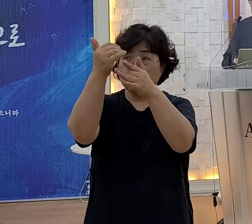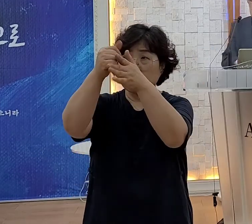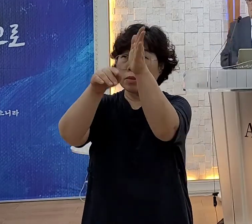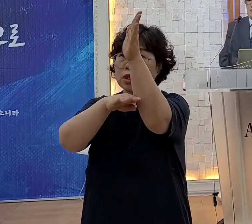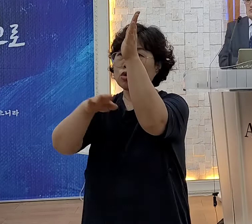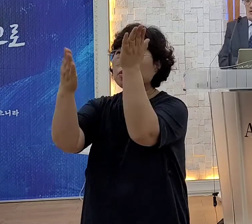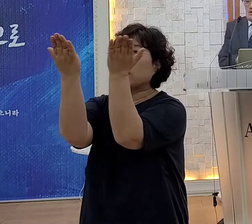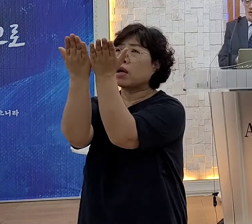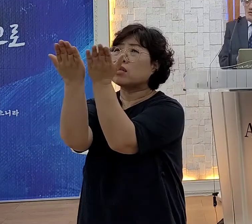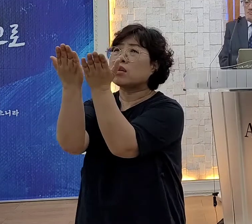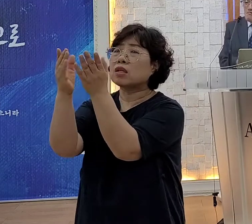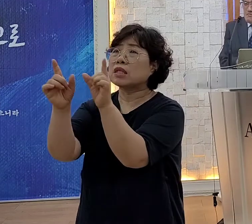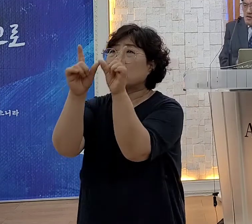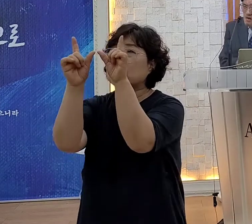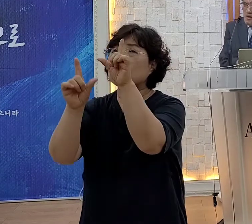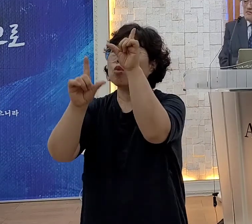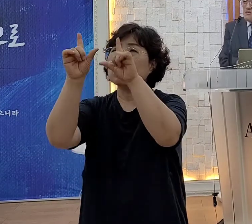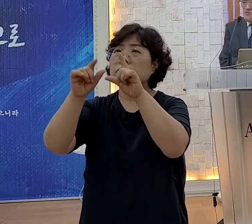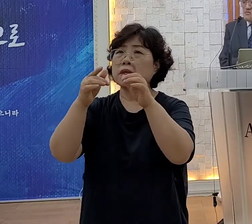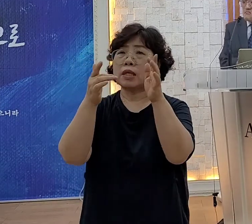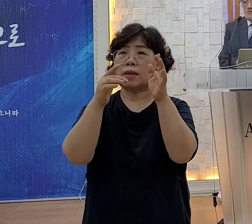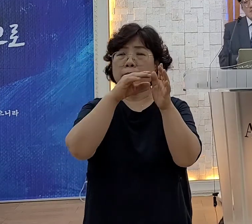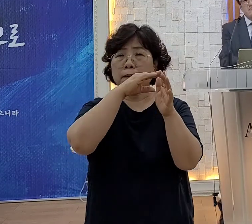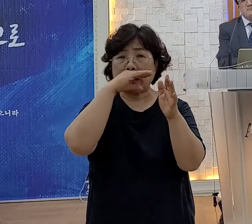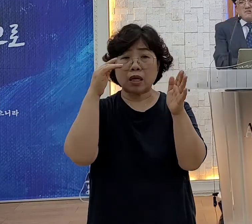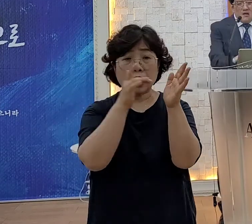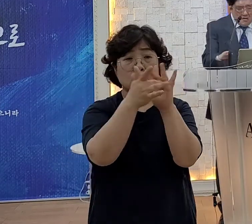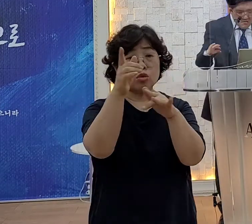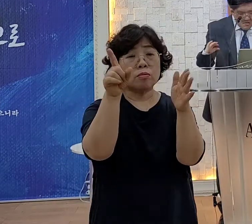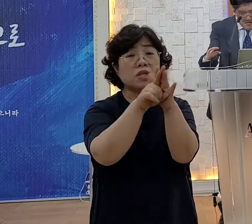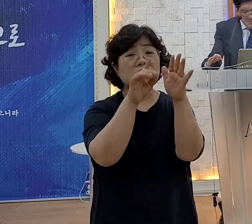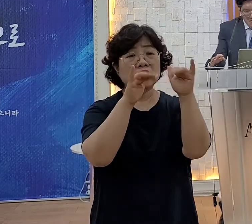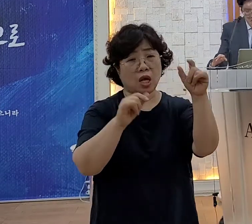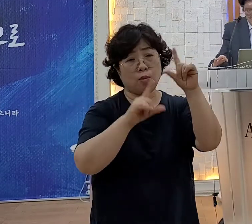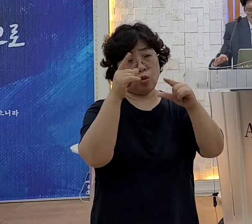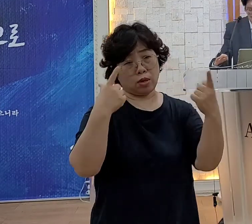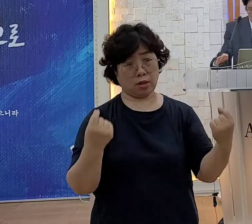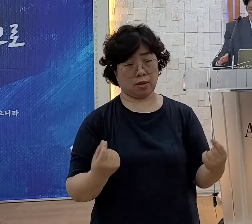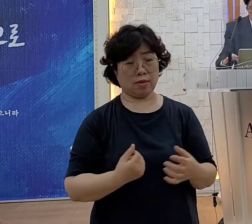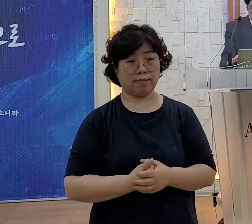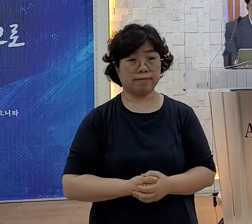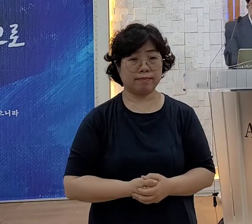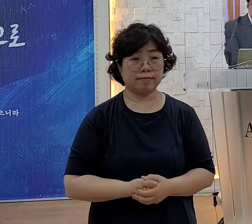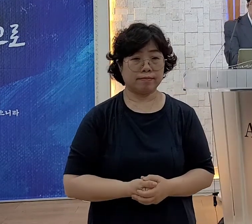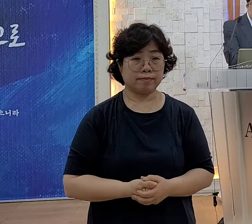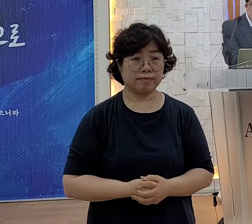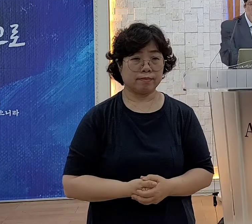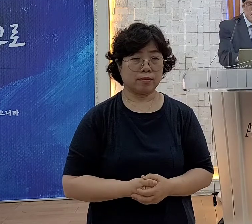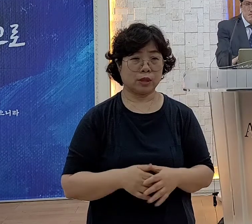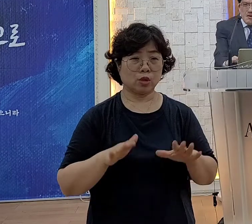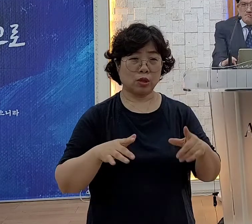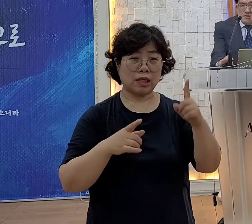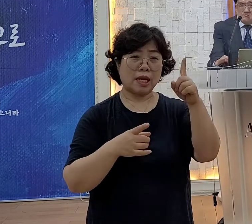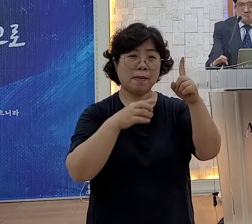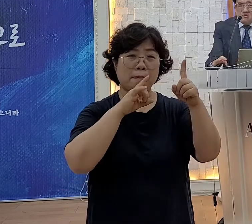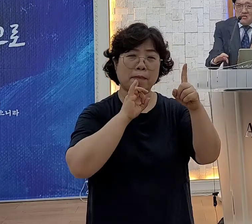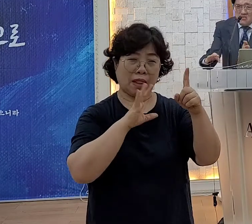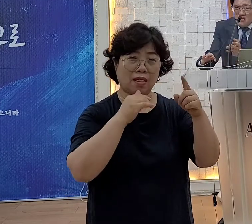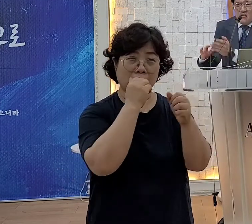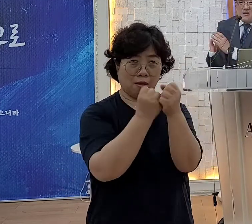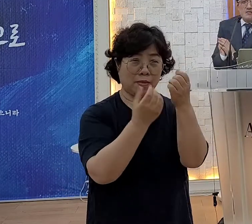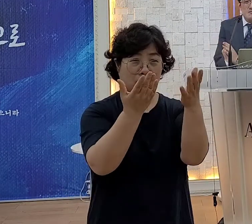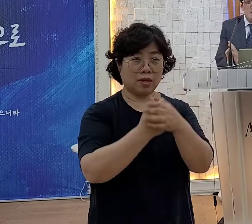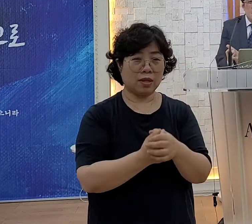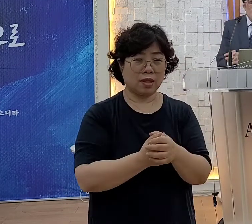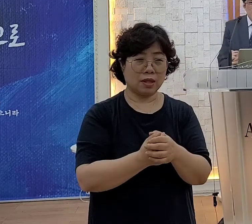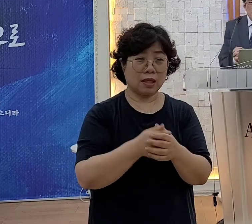이게 예수 믿는 자의 모습이다라는 그 사실이죠. 이제 앞으로 제가 여기까지 오늘 말씀드리는데, 이제 앞으로 이제 계속 이 구원 얻는